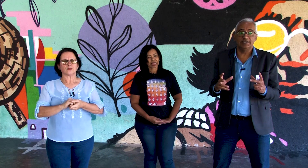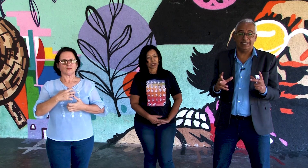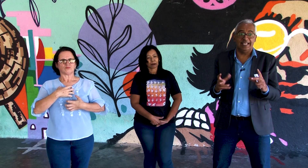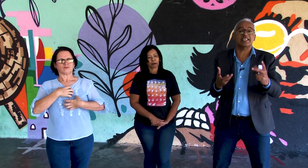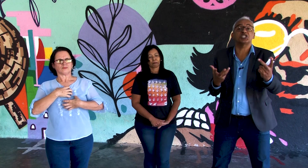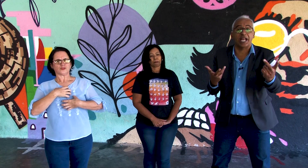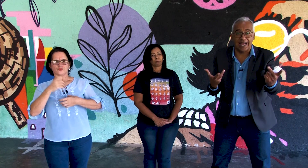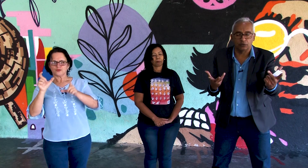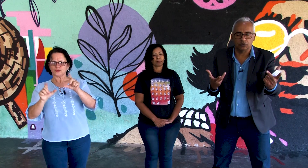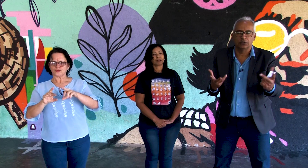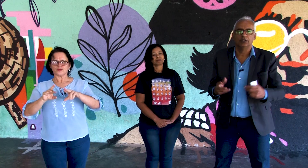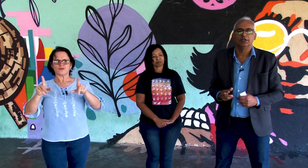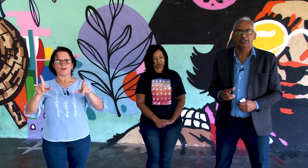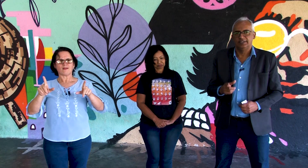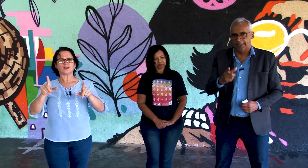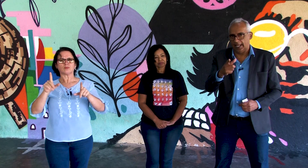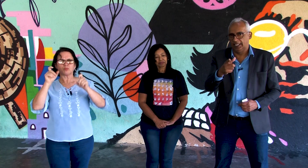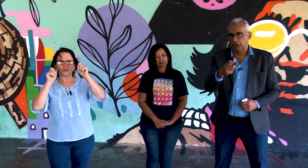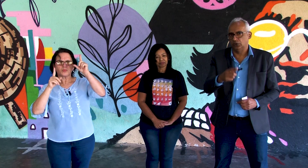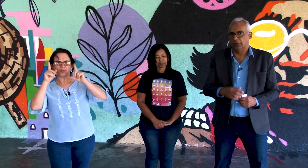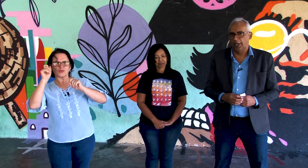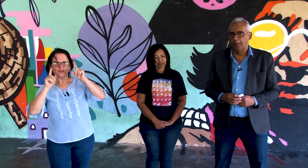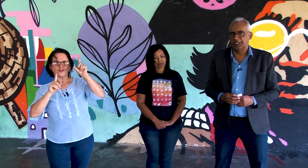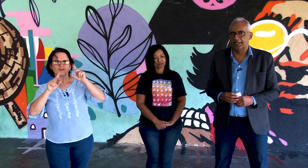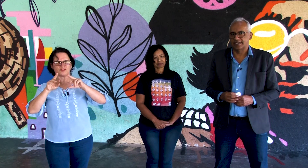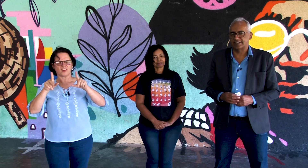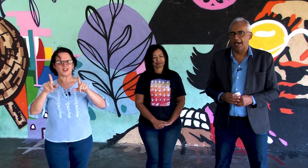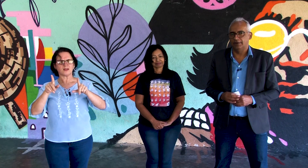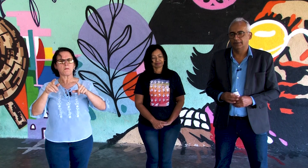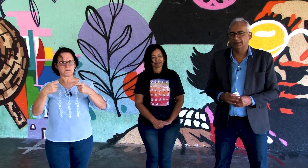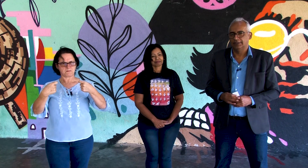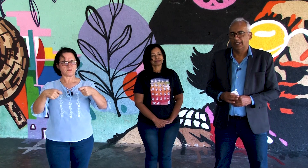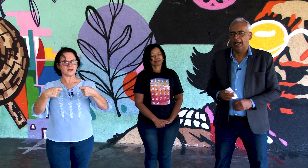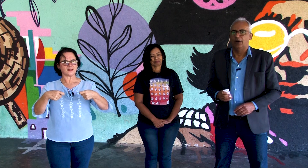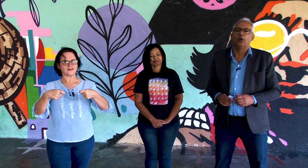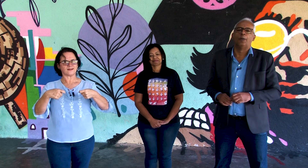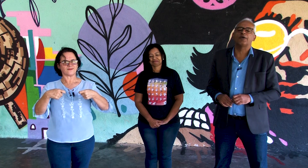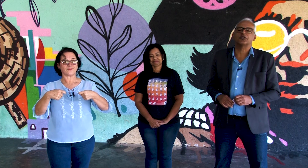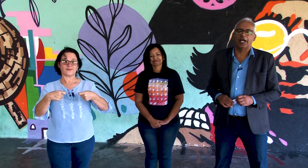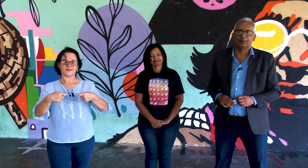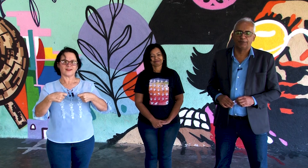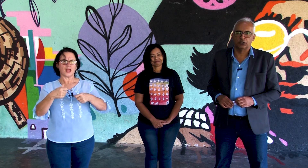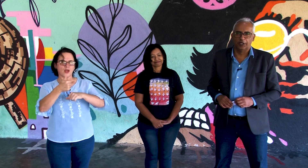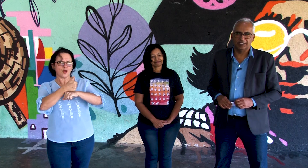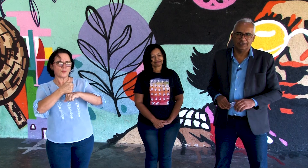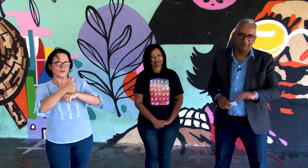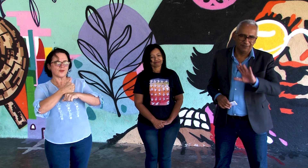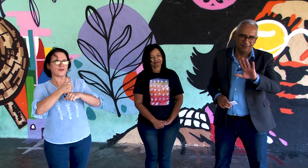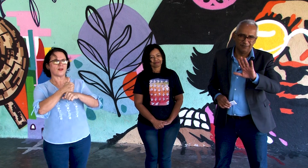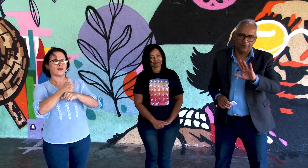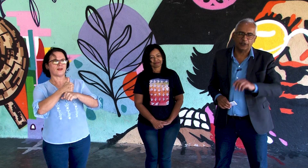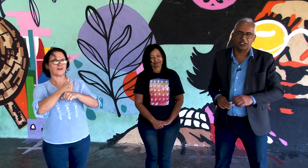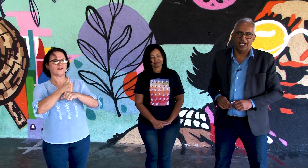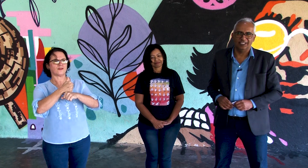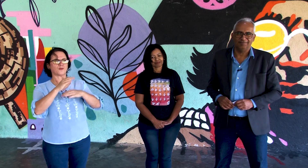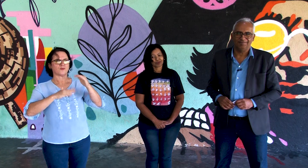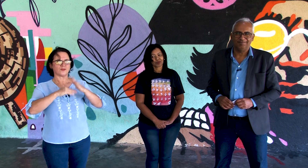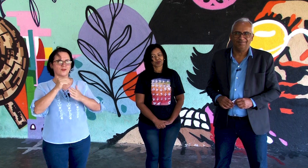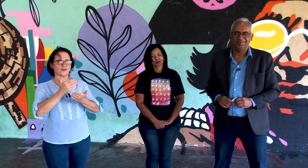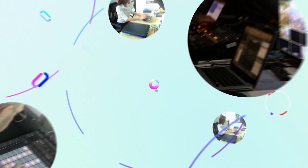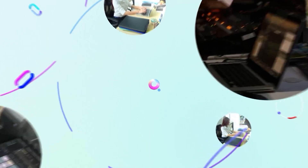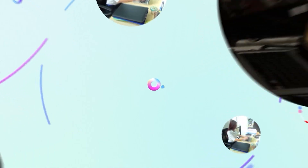muitas vezes exagerados. Será que isso realmente é necessário? O Profissionais e Profissões volta já.